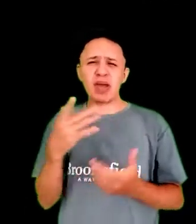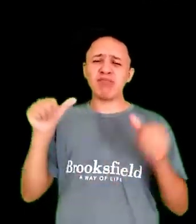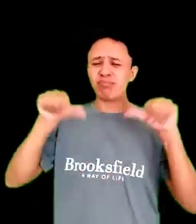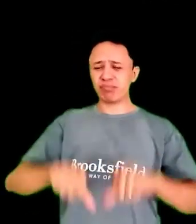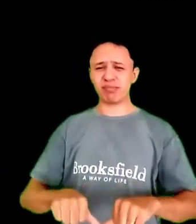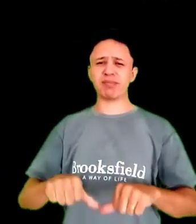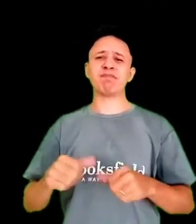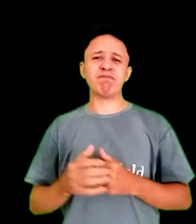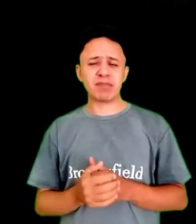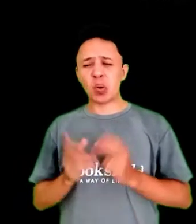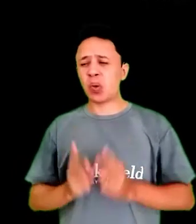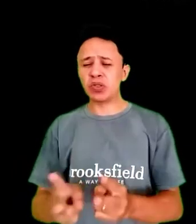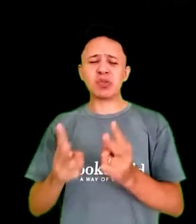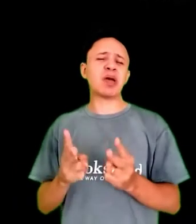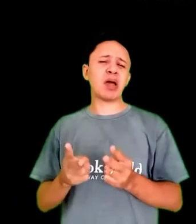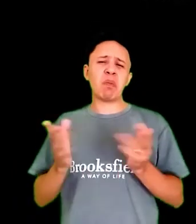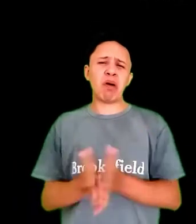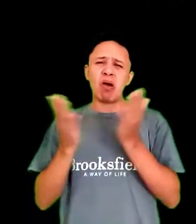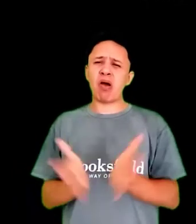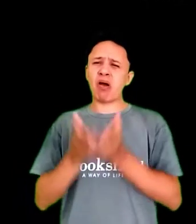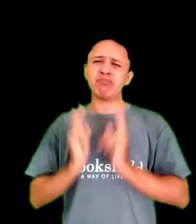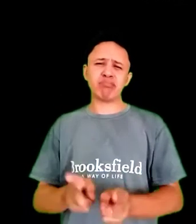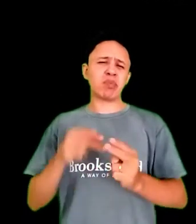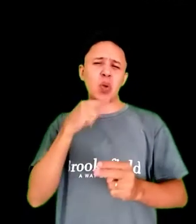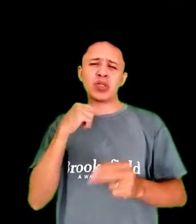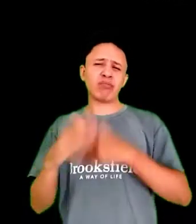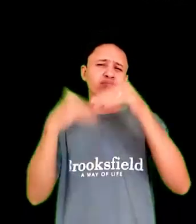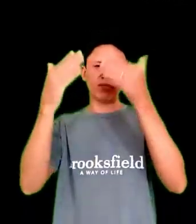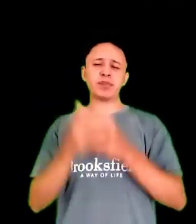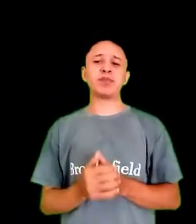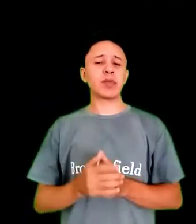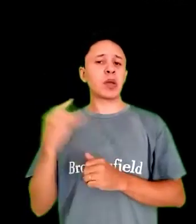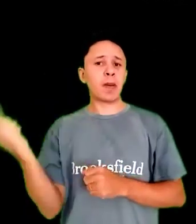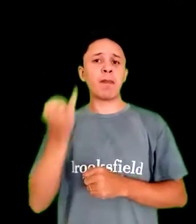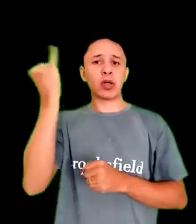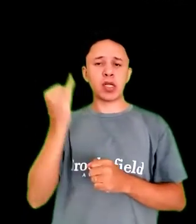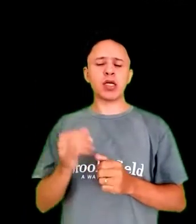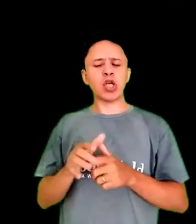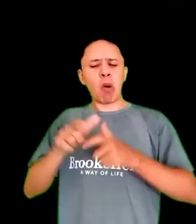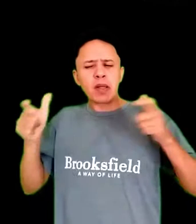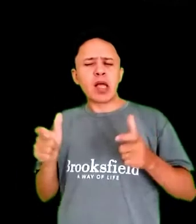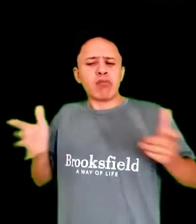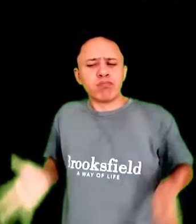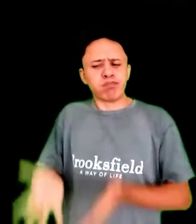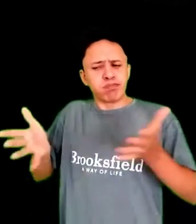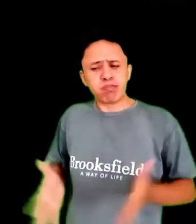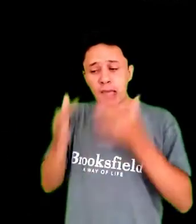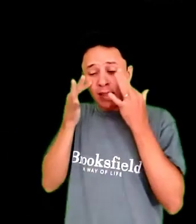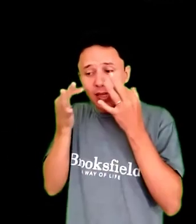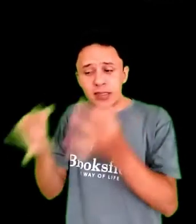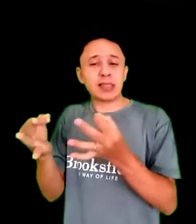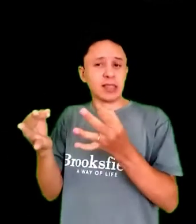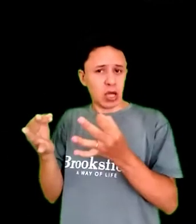em condições degradantes, perpetuando assim um círculo vicioso de pobreza. É fundamental aumentar a